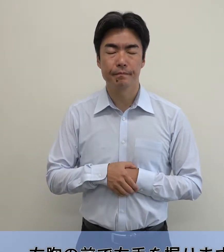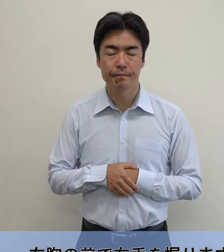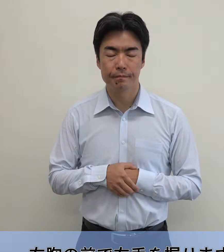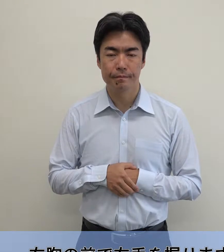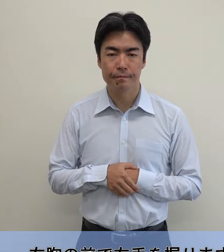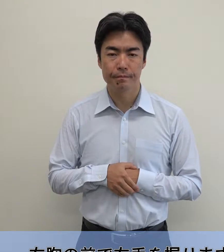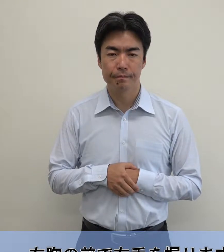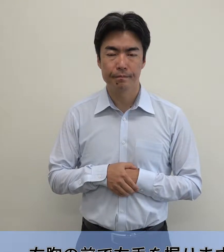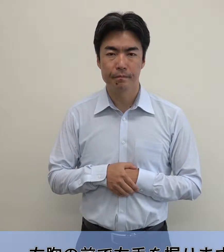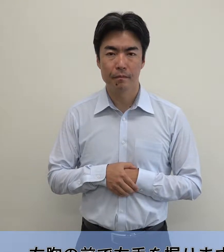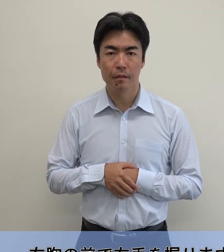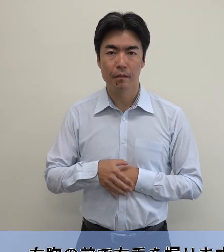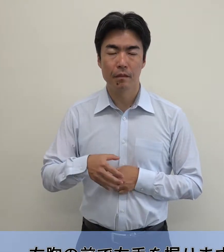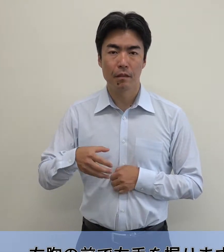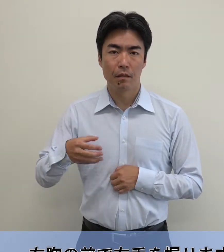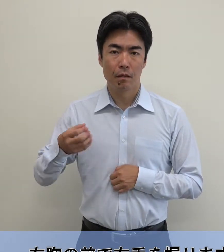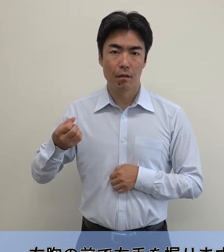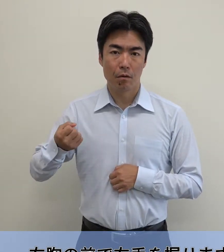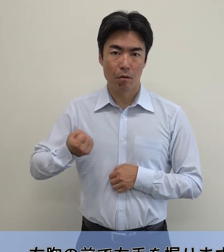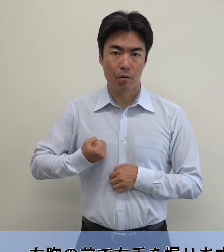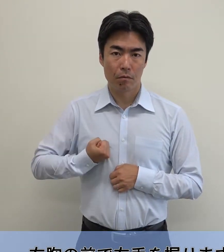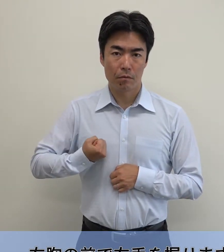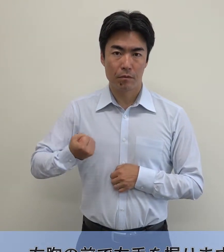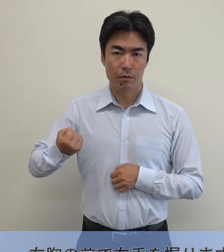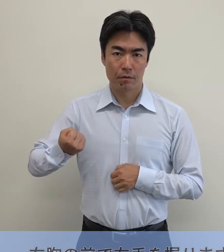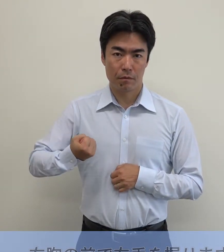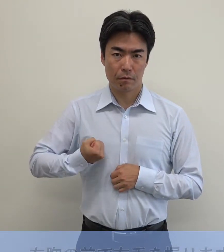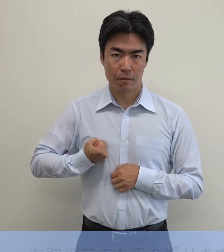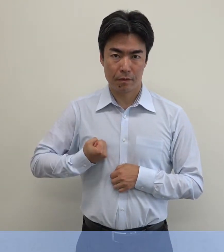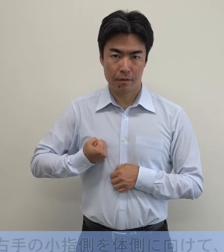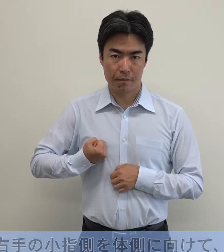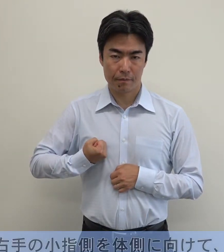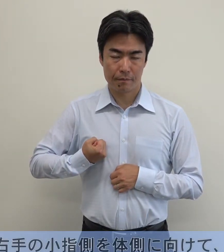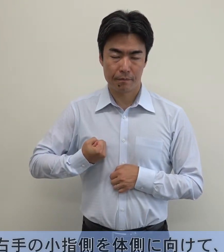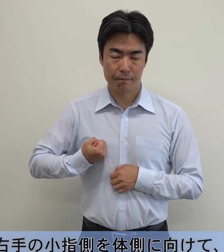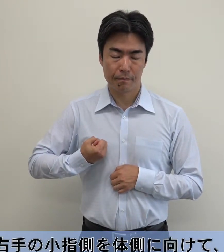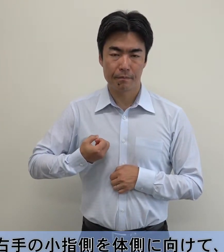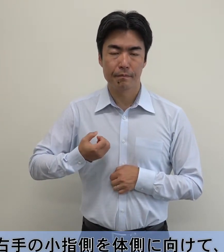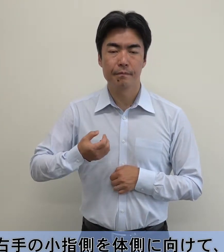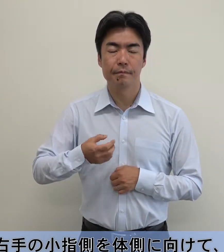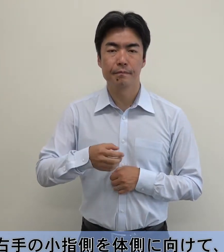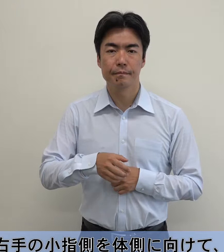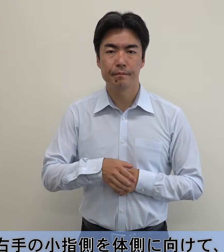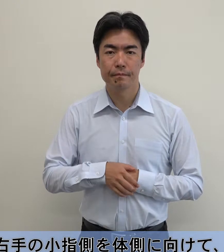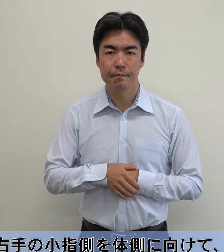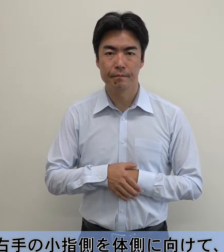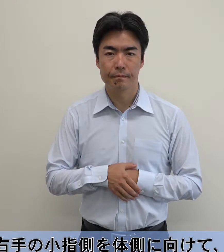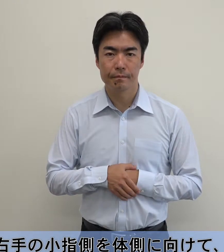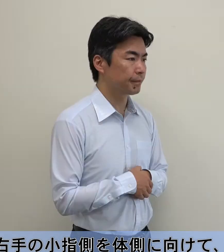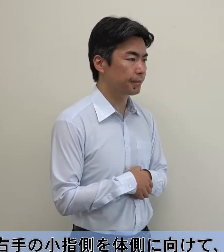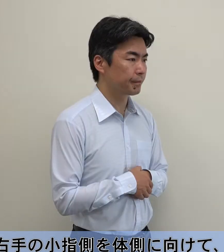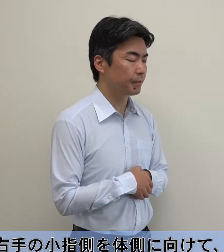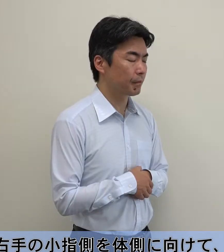右胸の前で右手を握ります。右手の小指側を体側に向